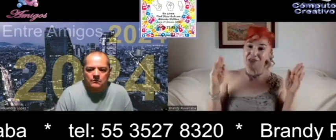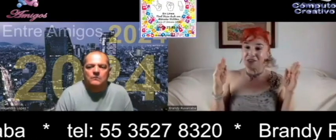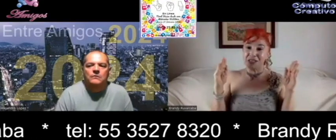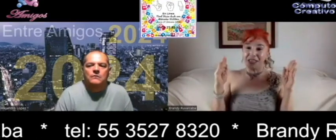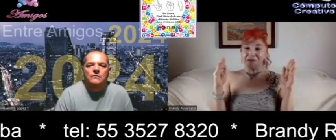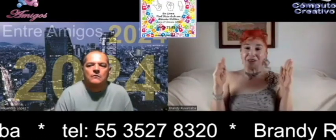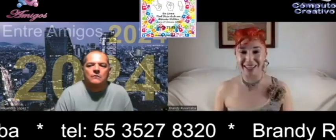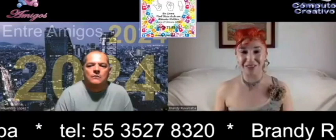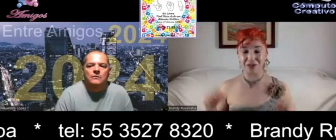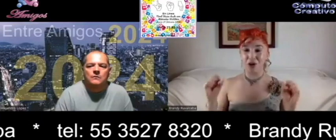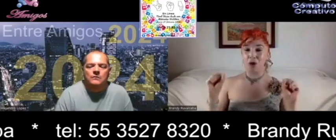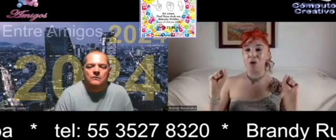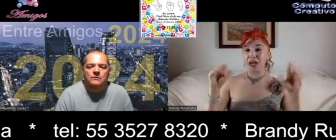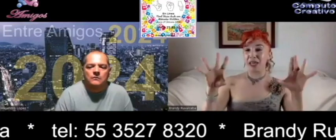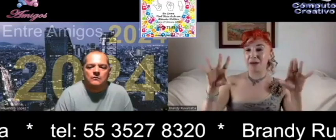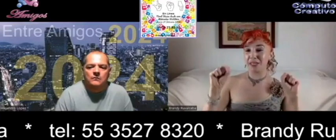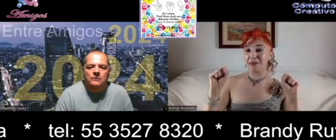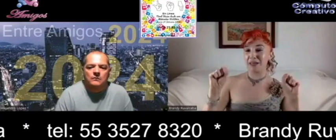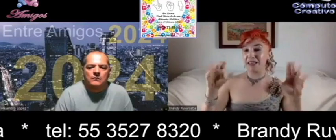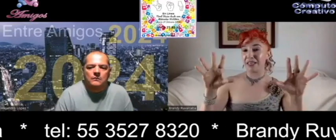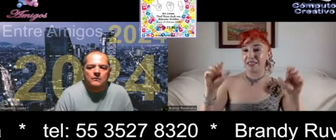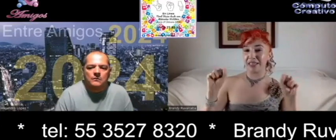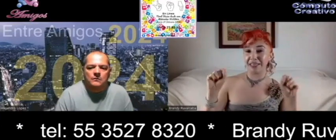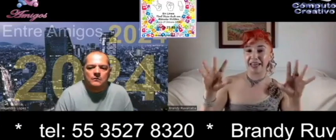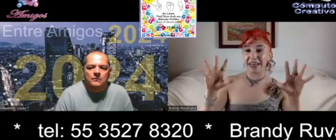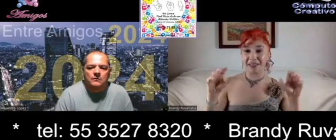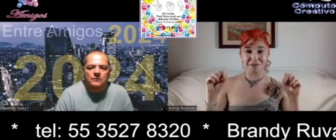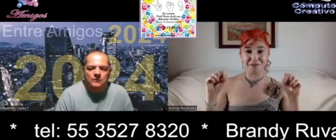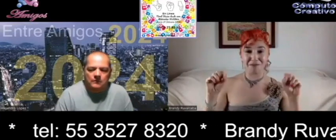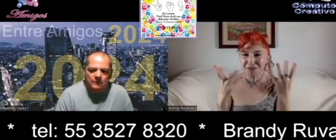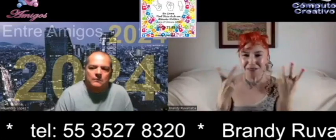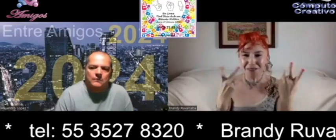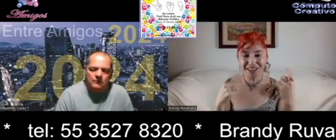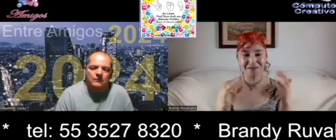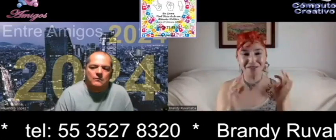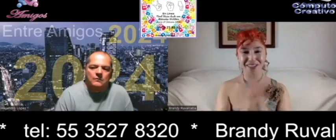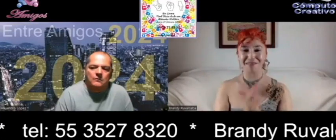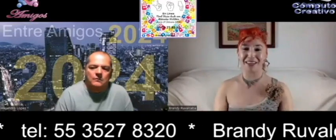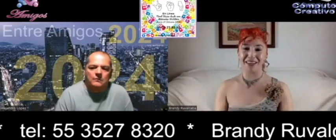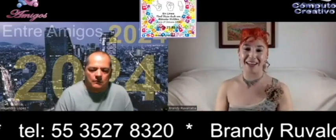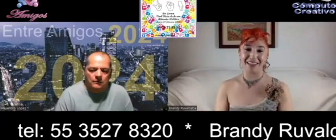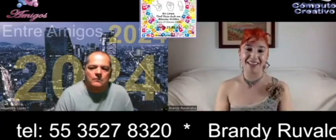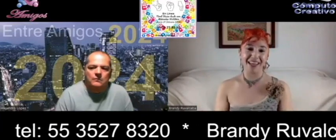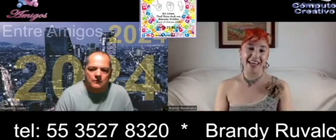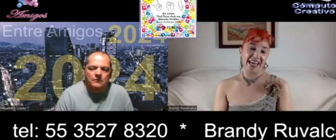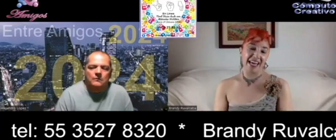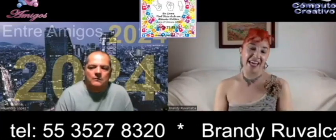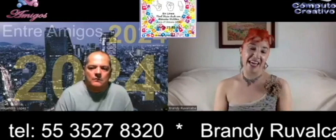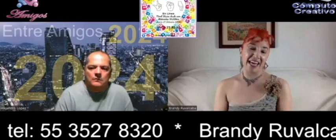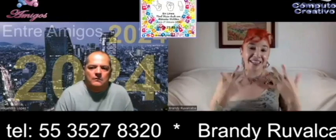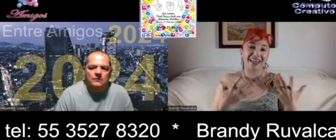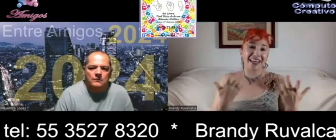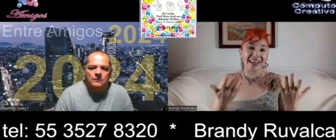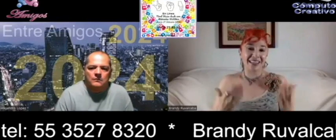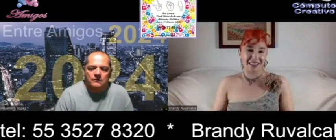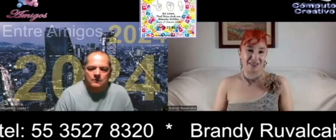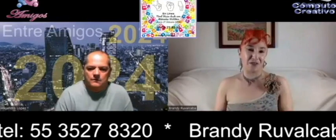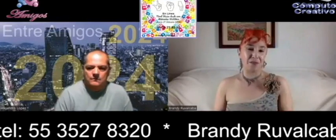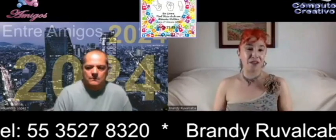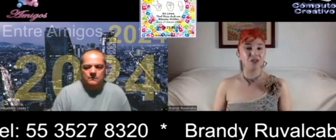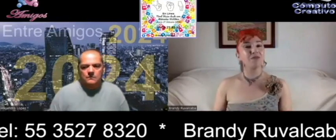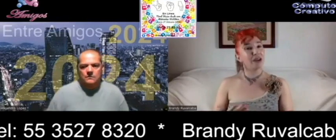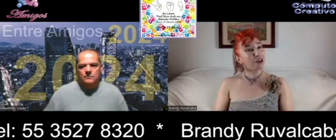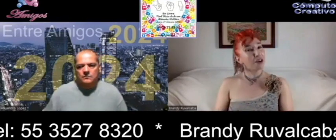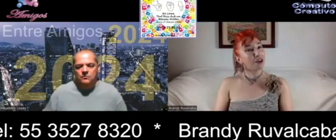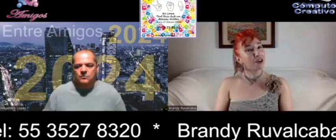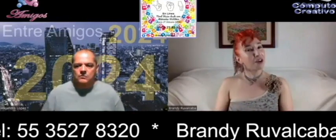expresarnos, que no tienen por qué estar siempre tiesos o nada más abrir y cerrar las manos, ¿no? Se pueden mover de muchas maneras. Entonces también el